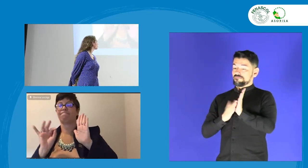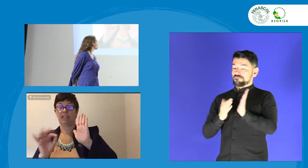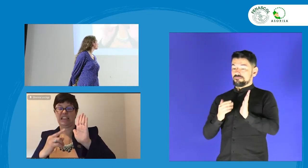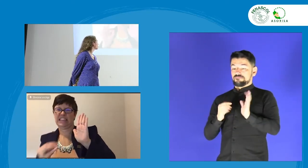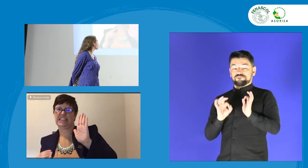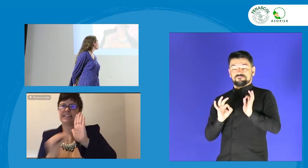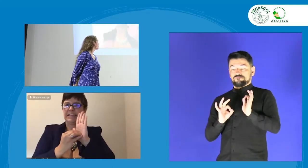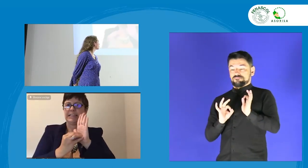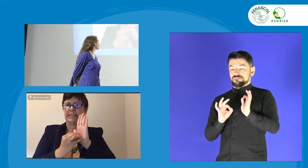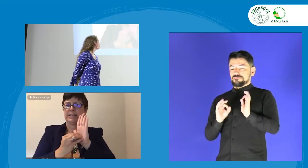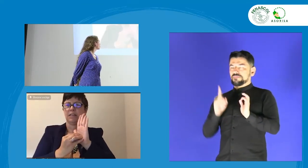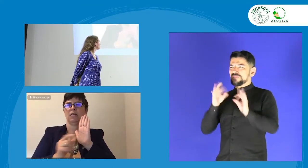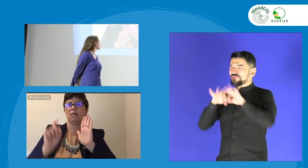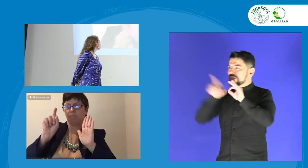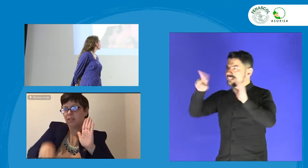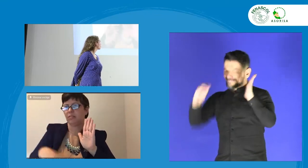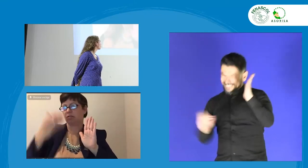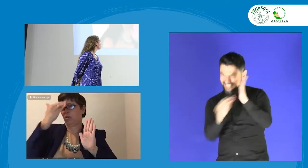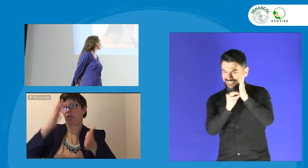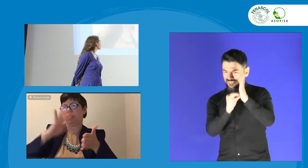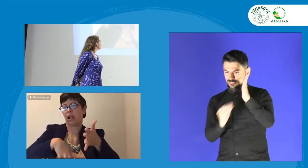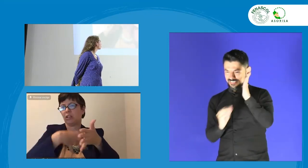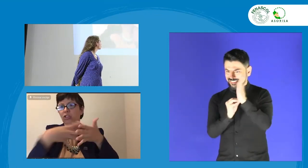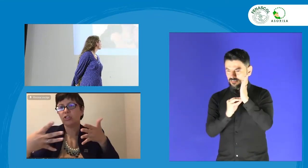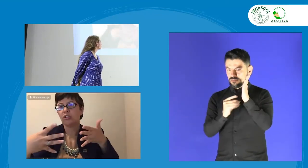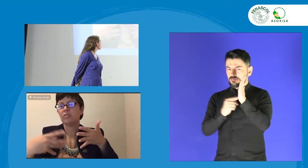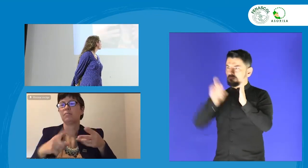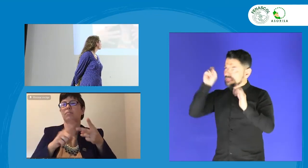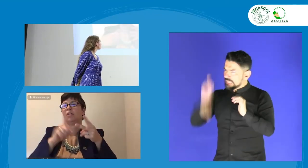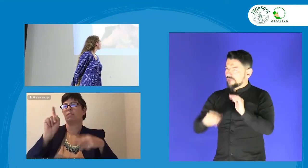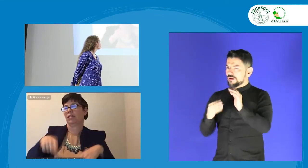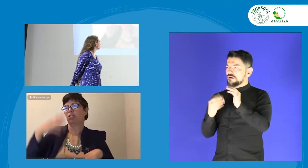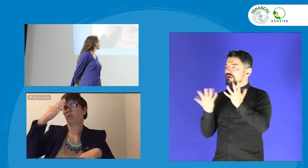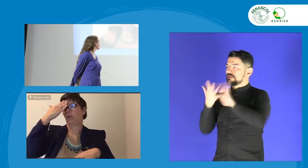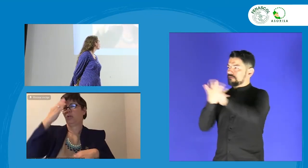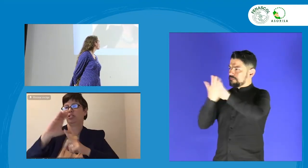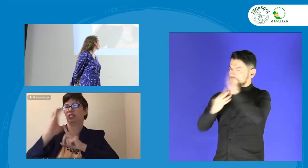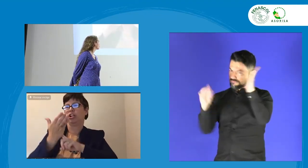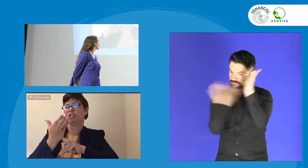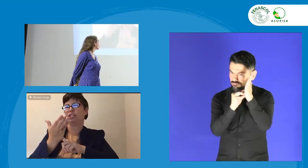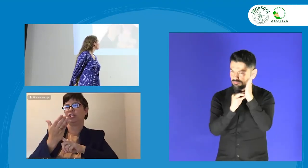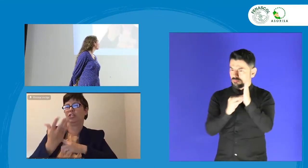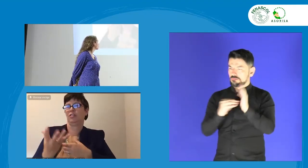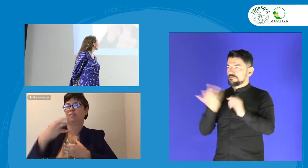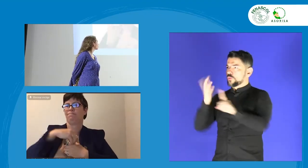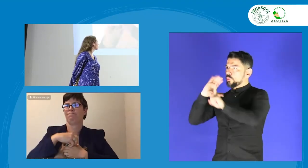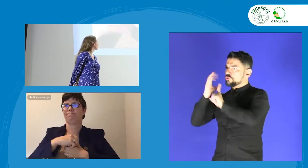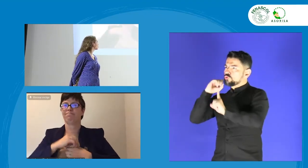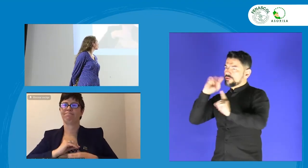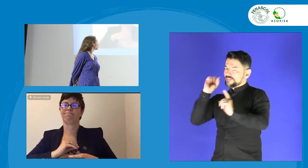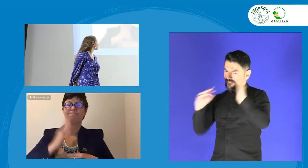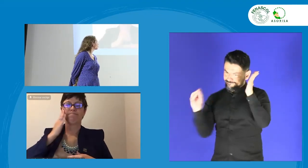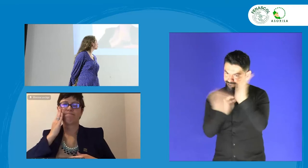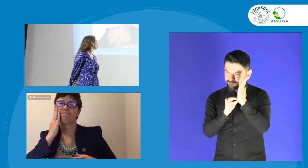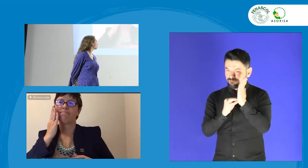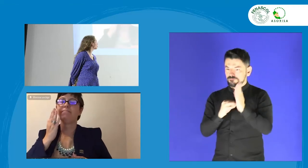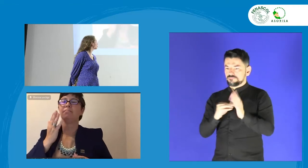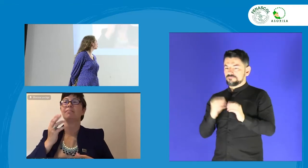sordas deben existir ciertas condiciones. Por ejemplo, condiciones como el uso de la lengua de